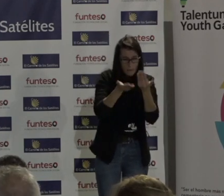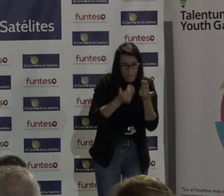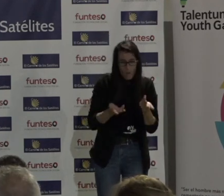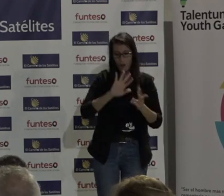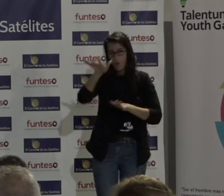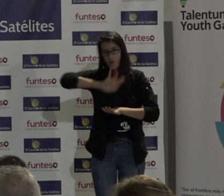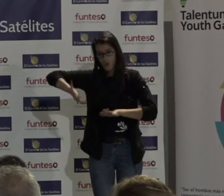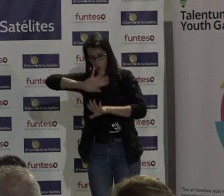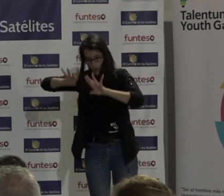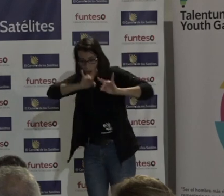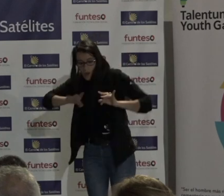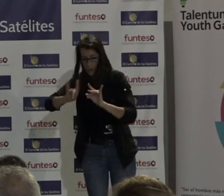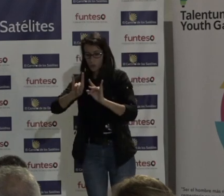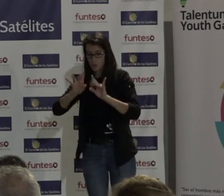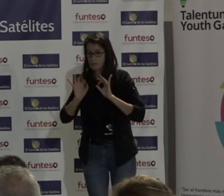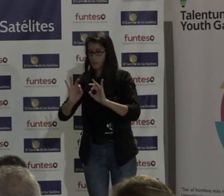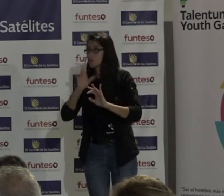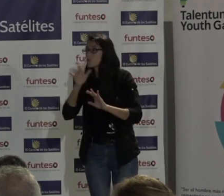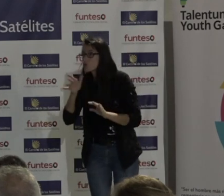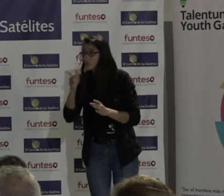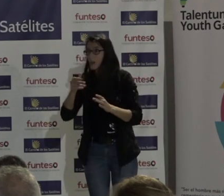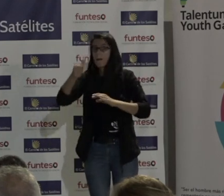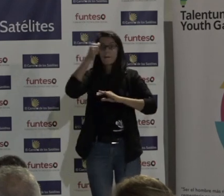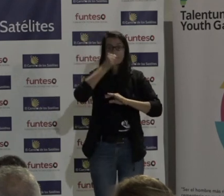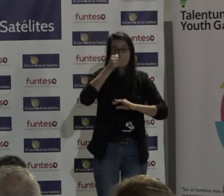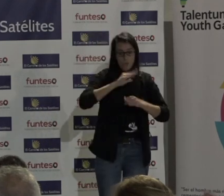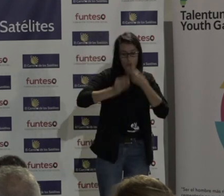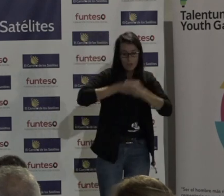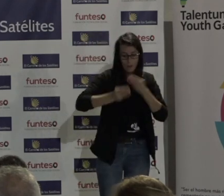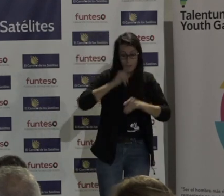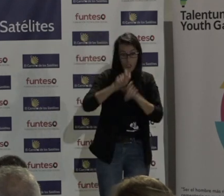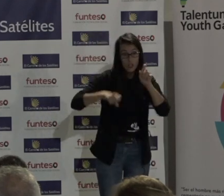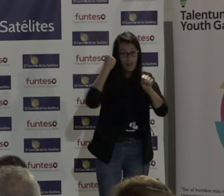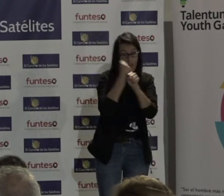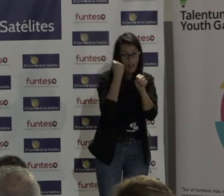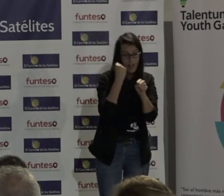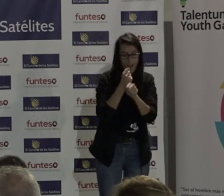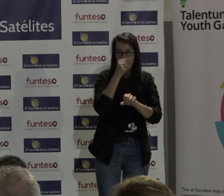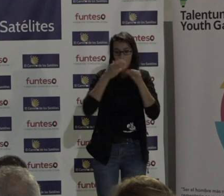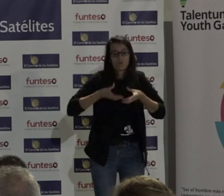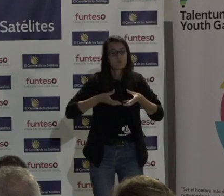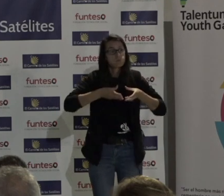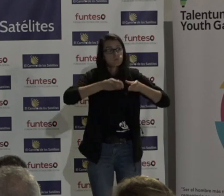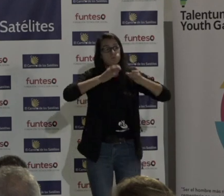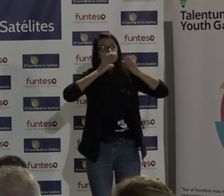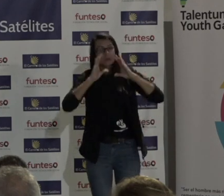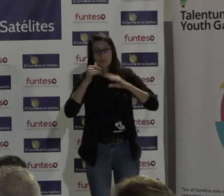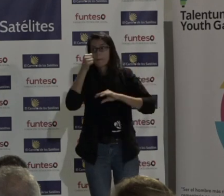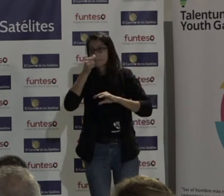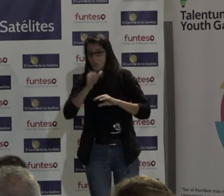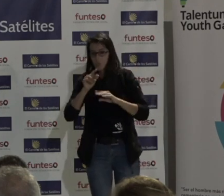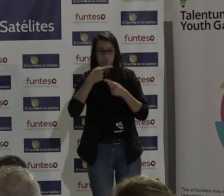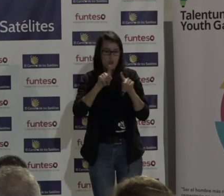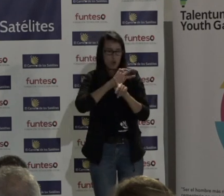territorio. Ese vino era el desayuno de los hombres que trabajaban en todo ese territorio. Ese vino mezclado con